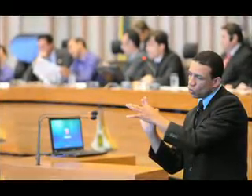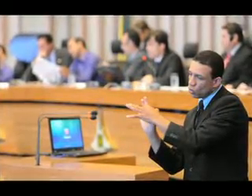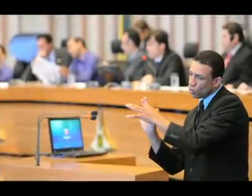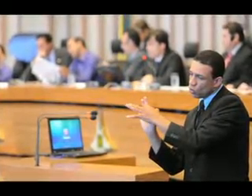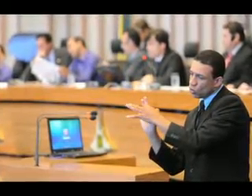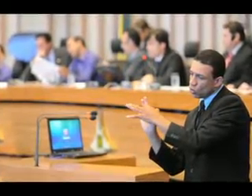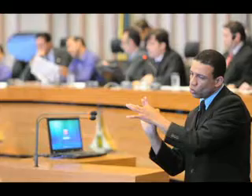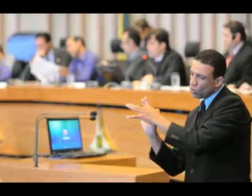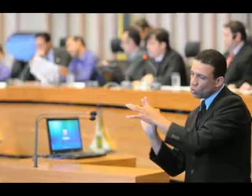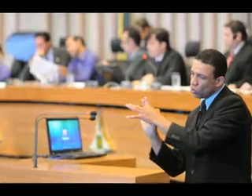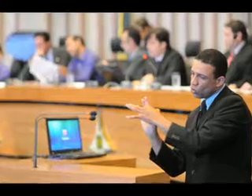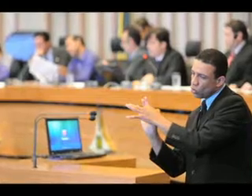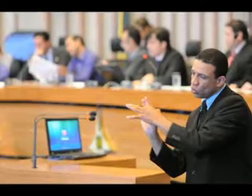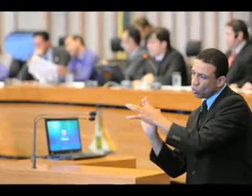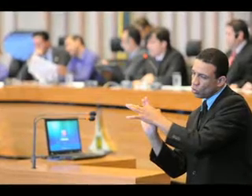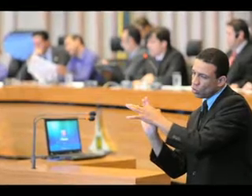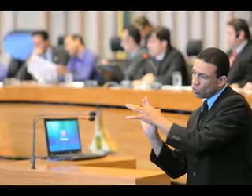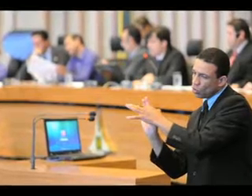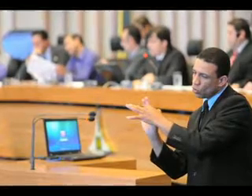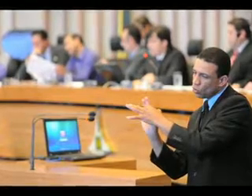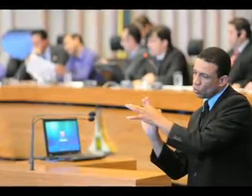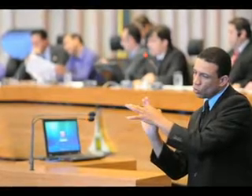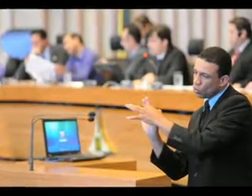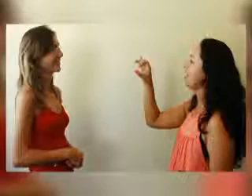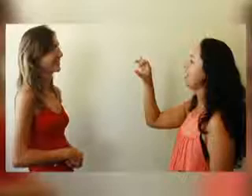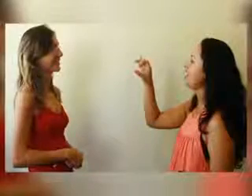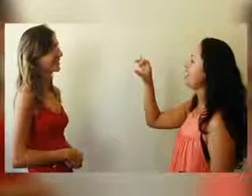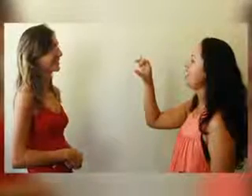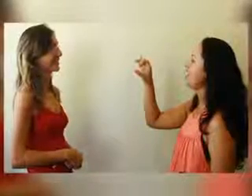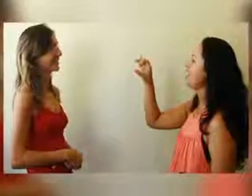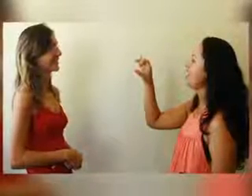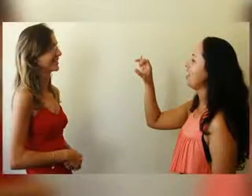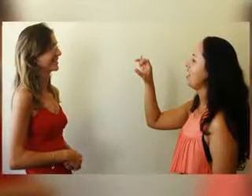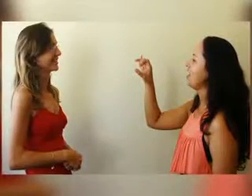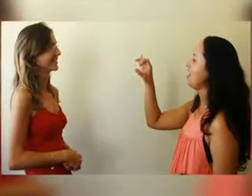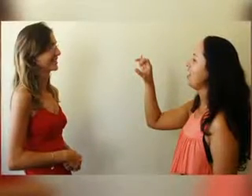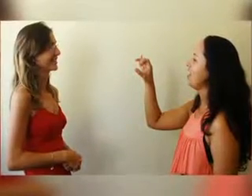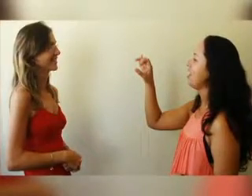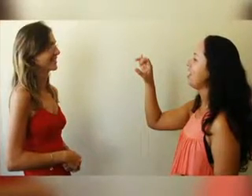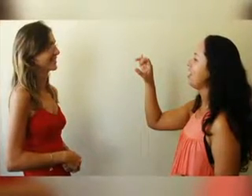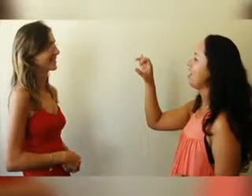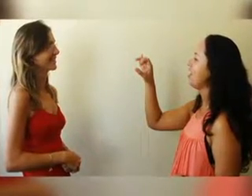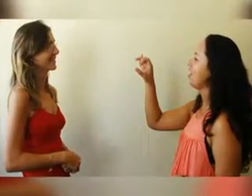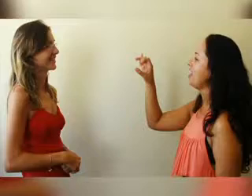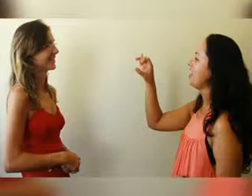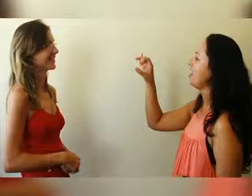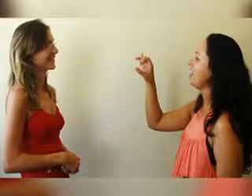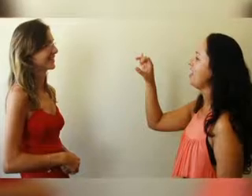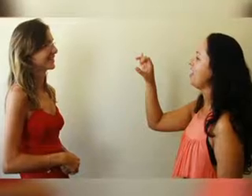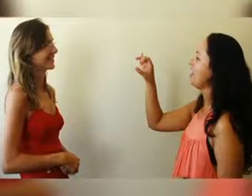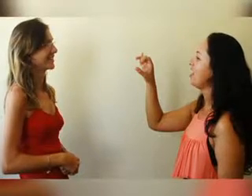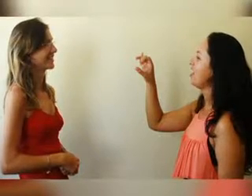sinais? Imagine você chegar em um lugar e não saber a linguagem, você ir para um outro país e as pessoas falarem com você e você sem entender